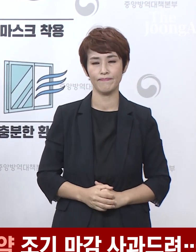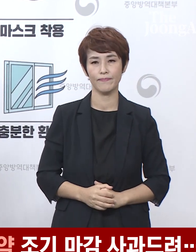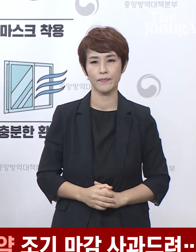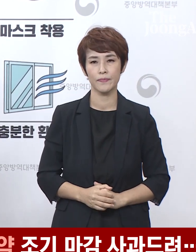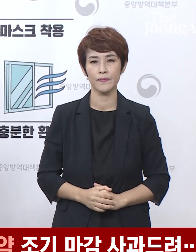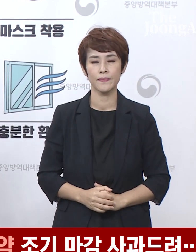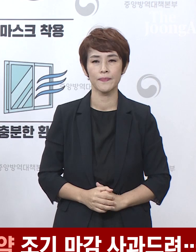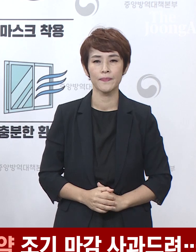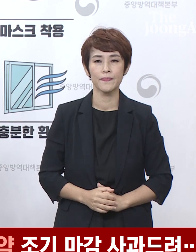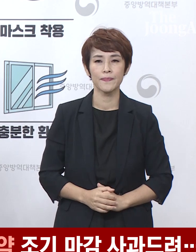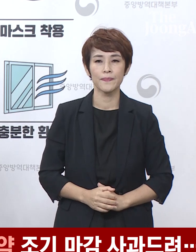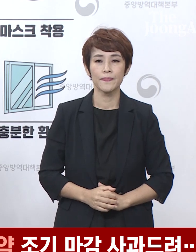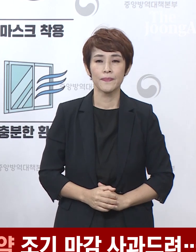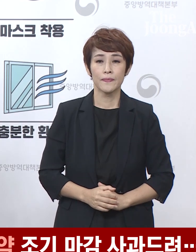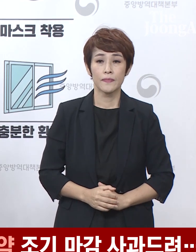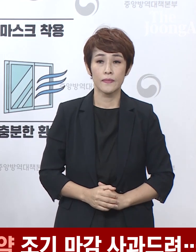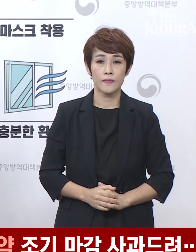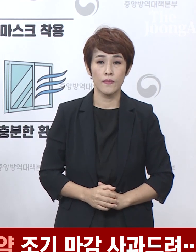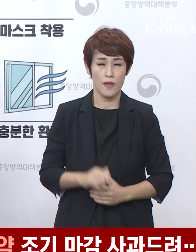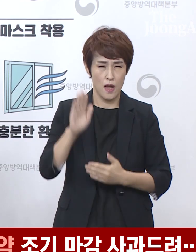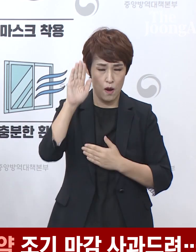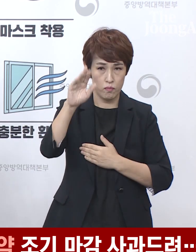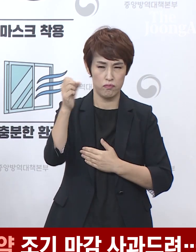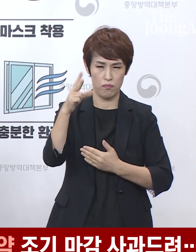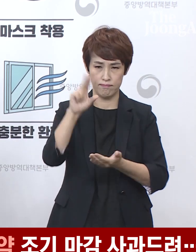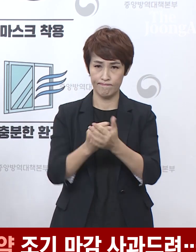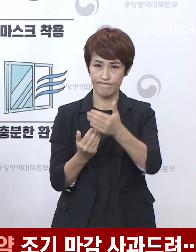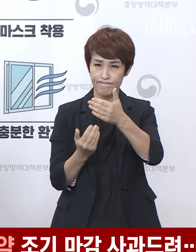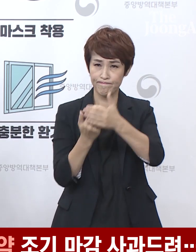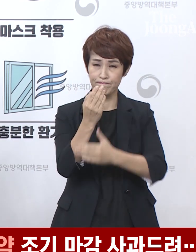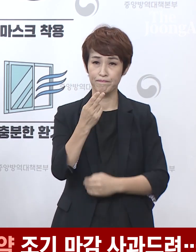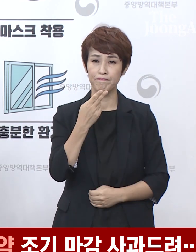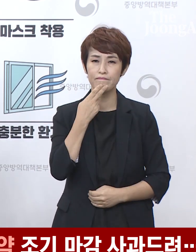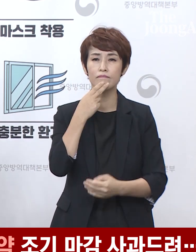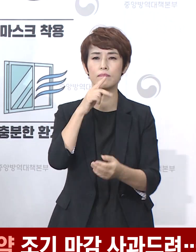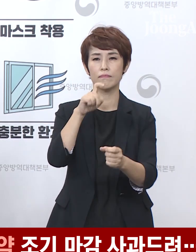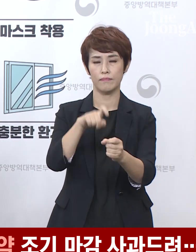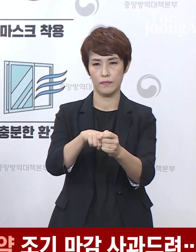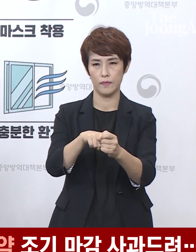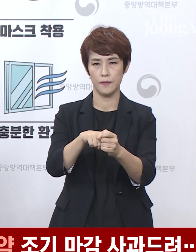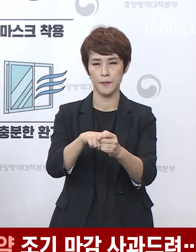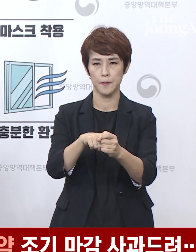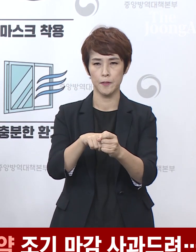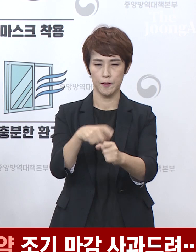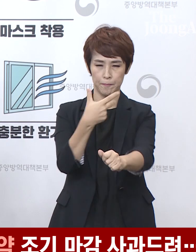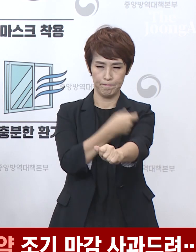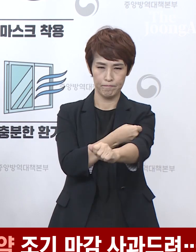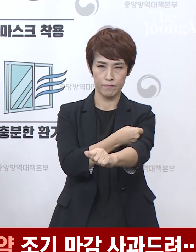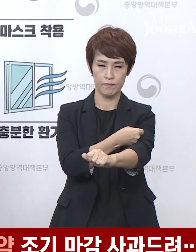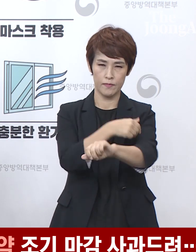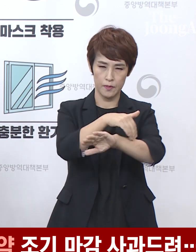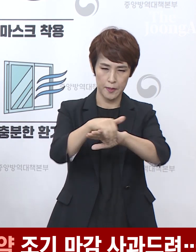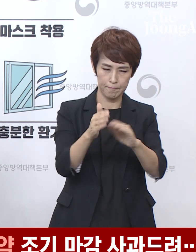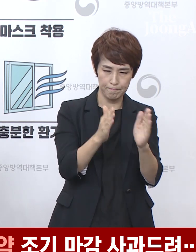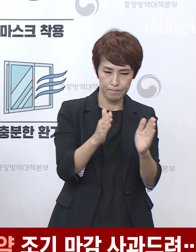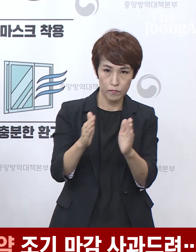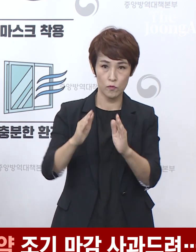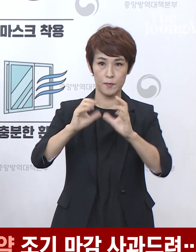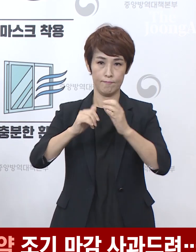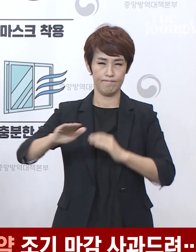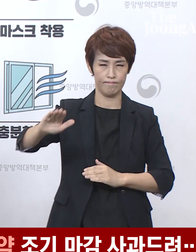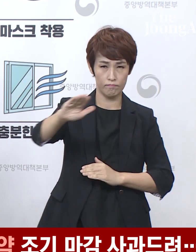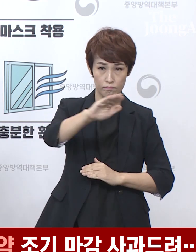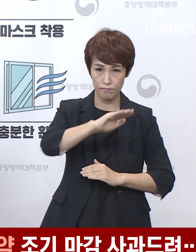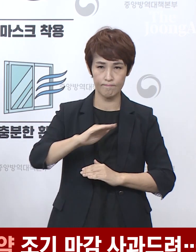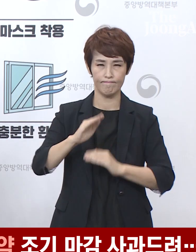사과드립니다. 향후에 동일한 문제가 재발하지 않도록 접종 계획 수립과 대국민 소통에